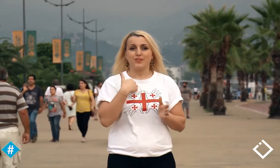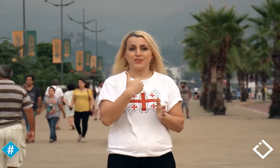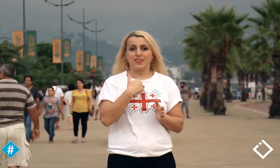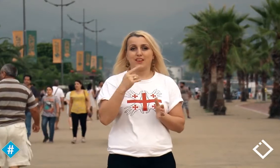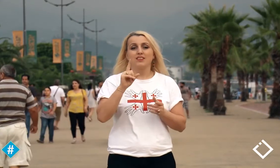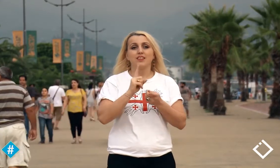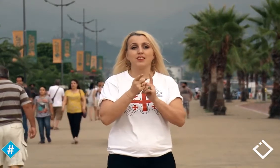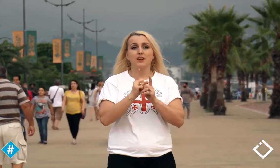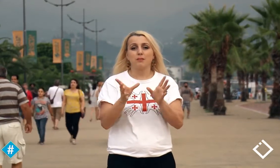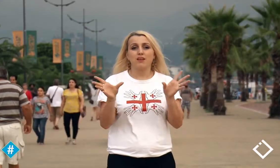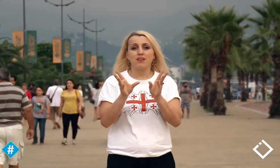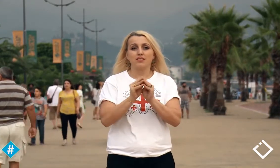პოპულარიზაციის, ანუ